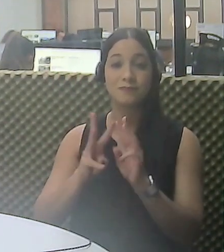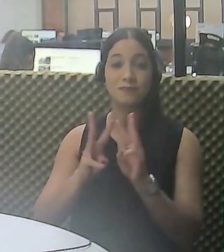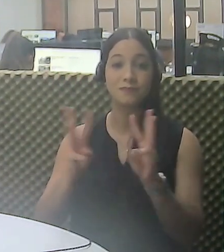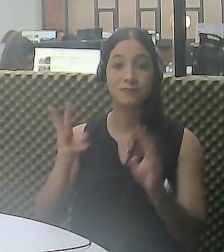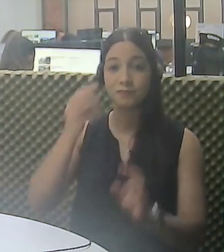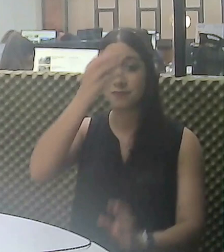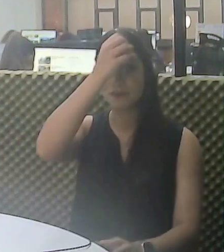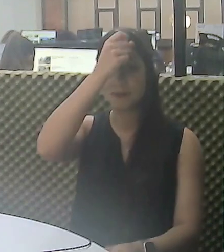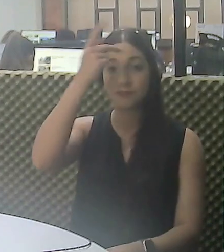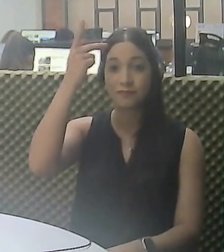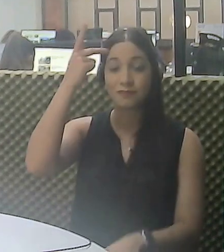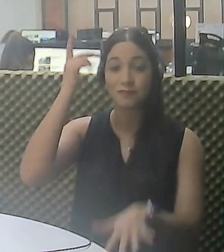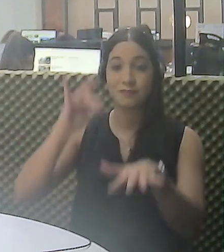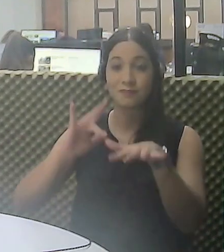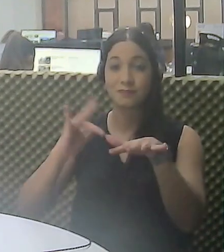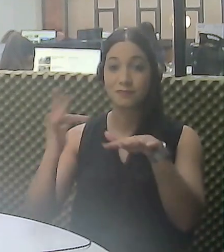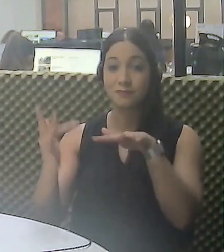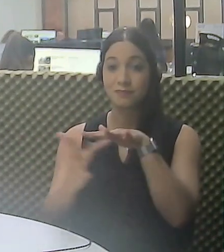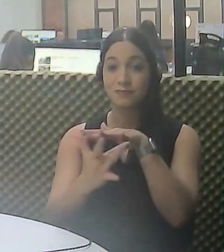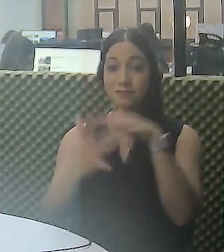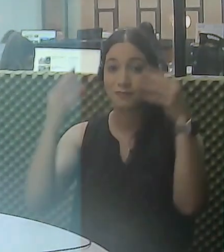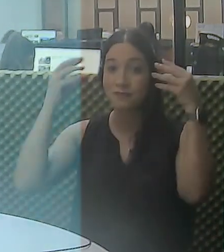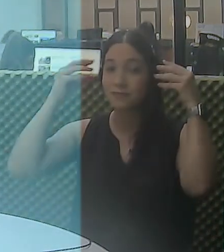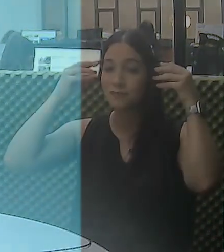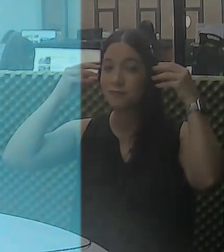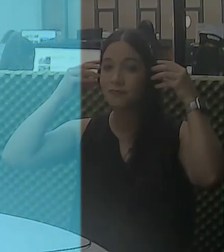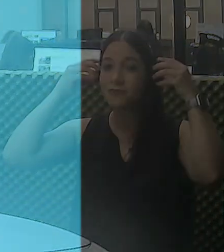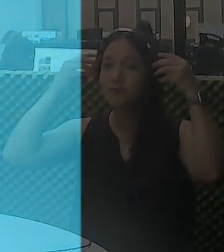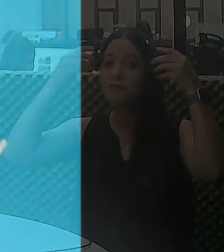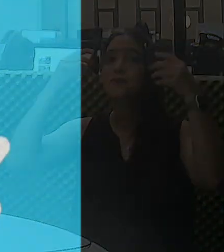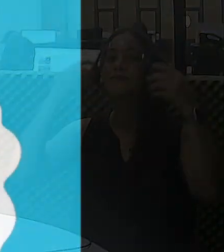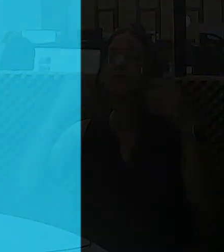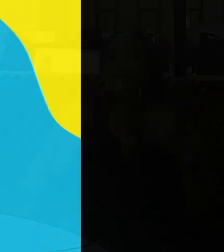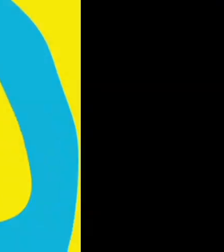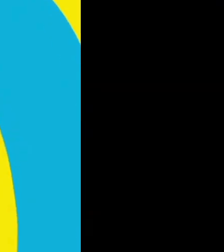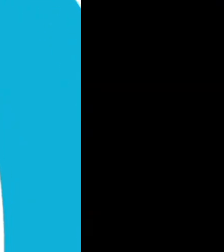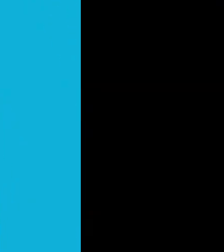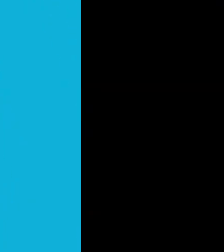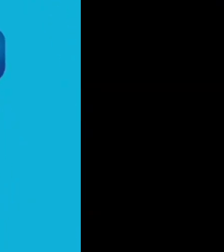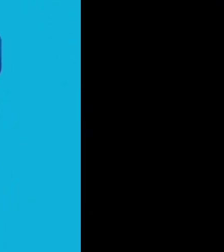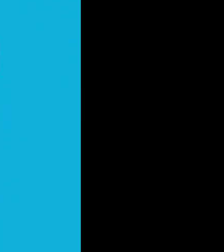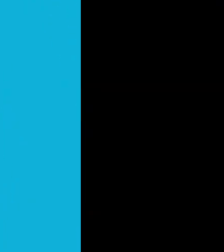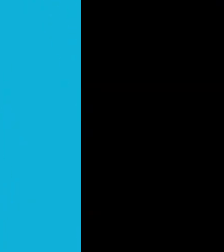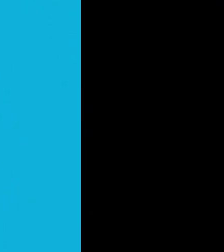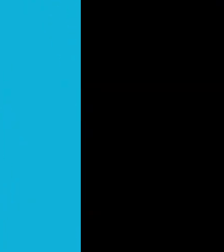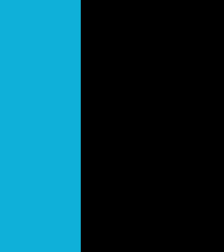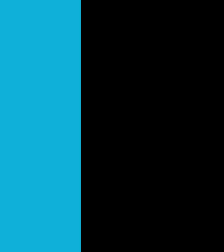Continue conosco no portal da Prefeitura e nas redes sociais.